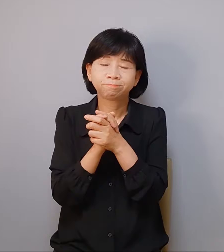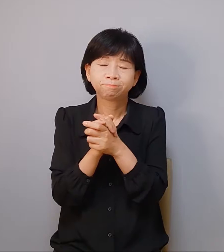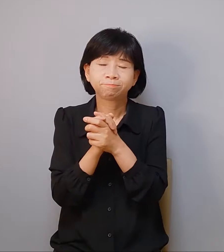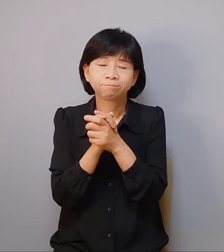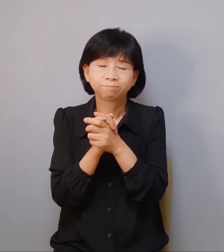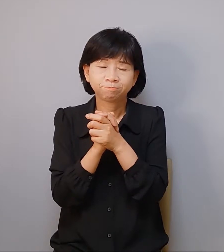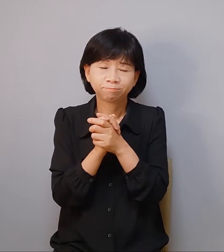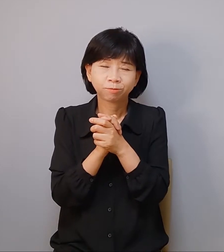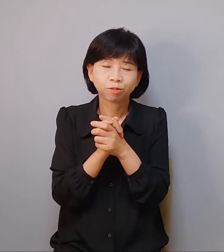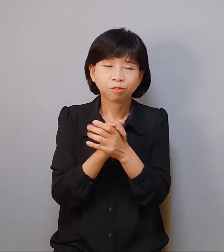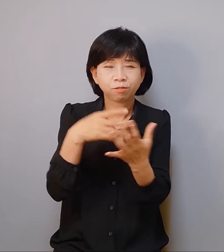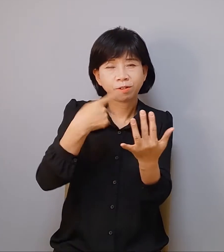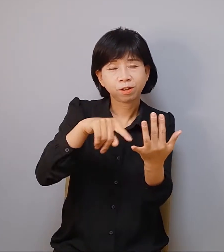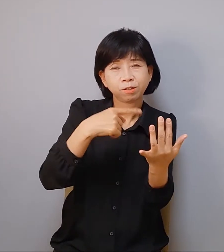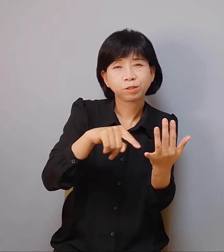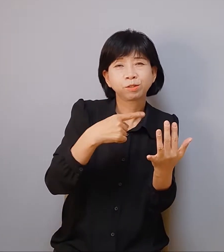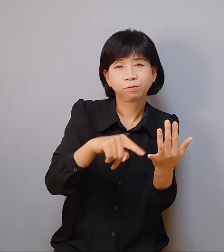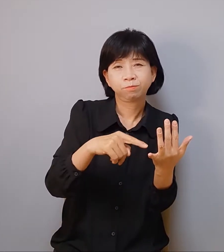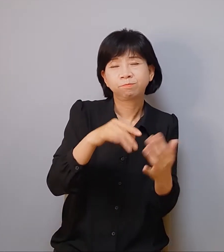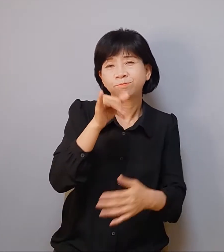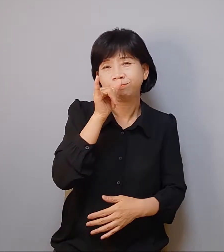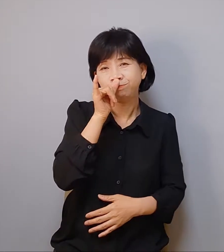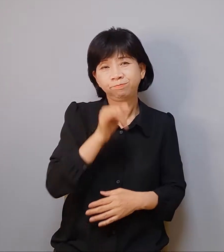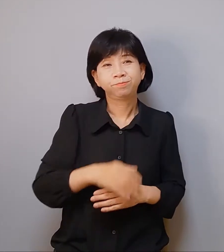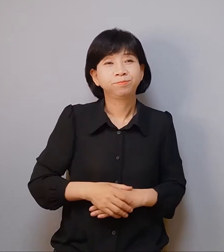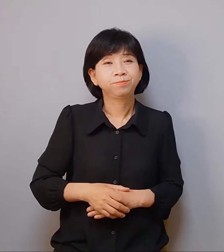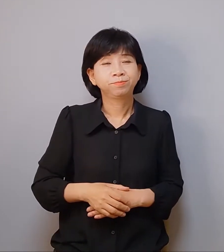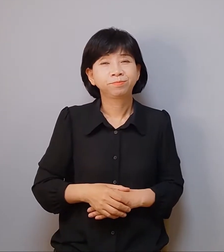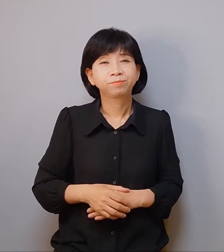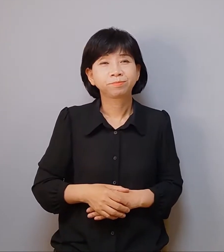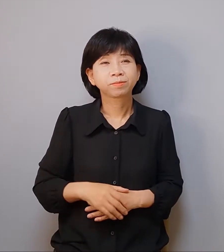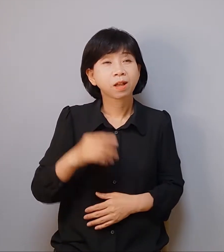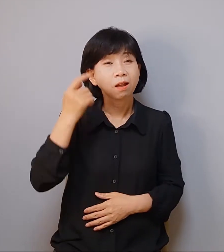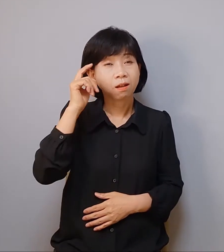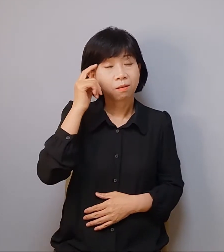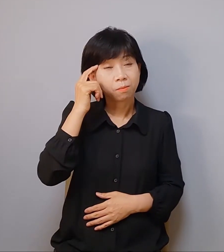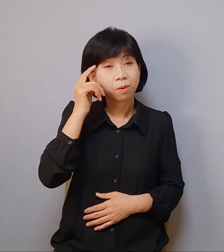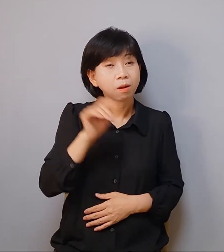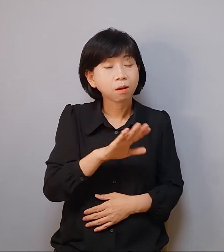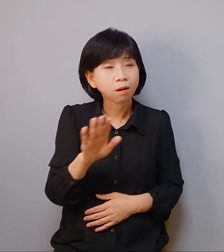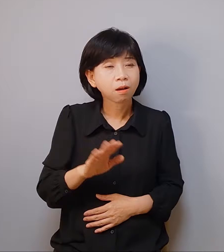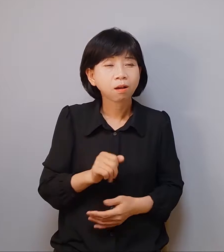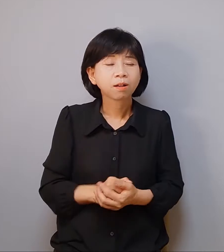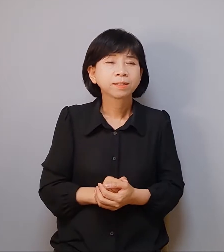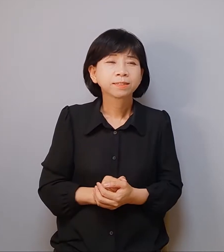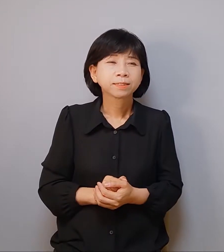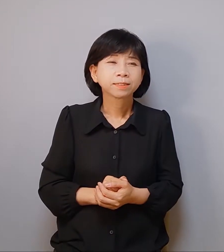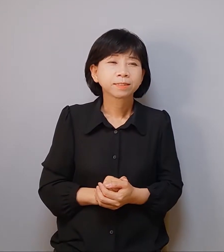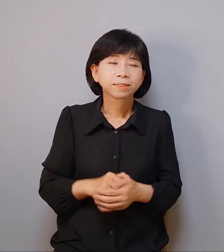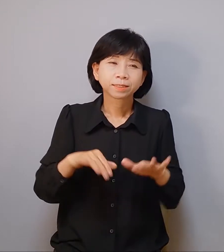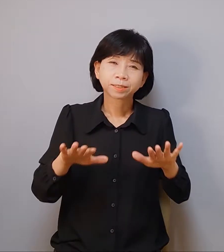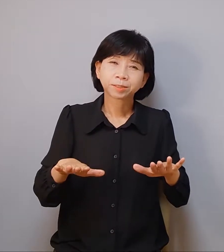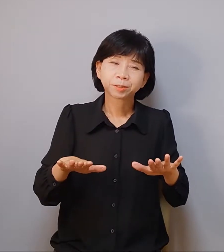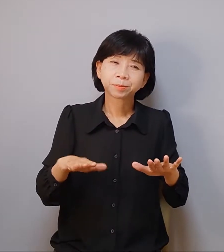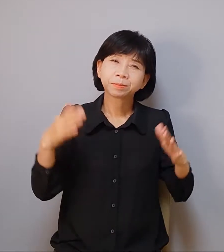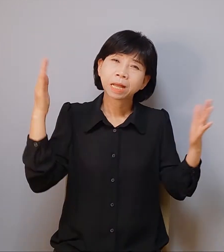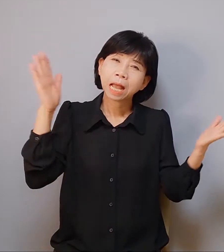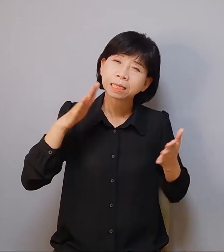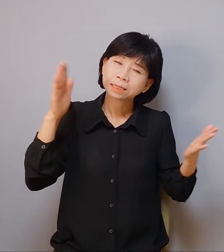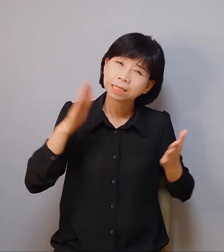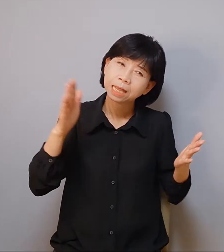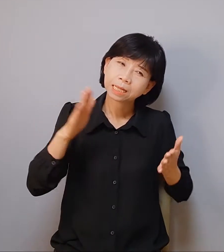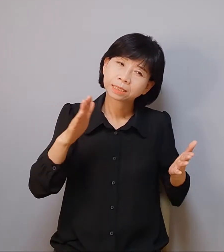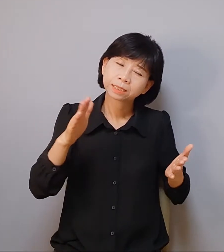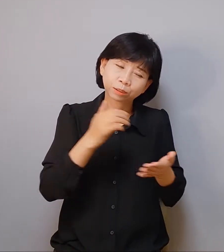섬기면서 또 잘 가르치고 있습니다. 생각만큼 우리 교회 주일학교 아이들이 좀 많지는 않습니다. 그래도